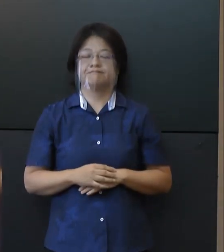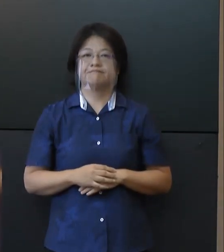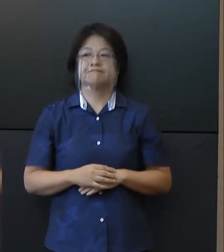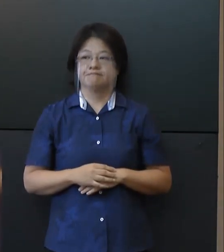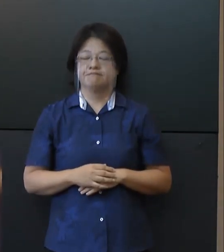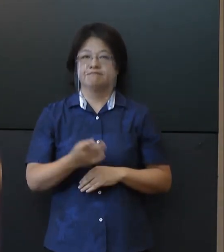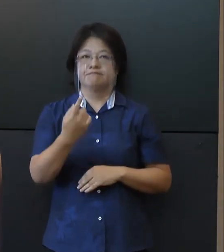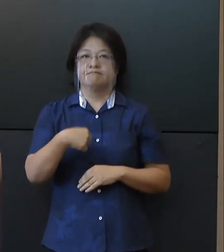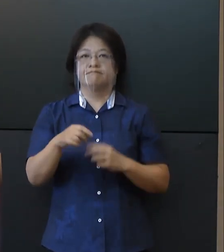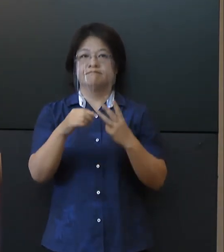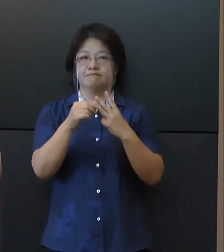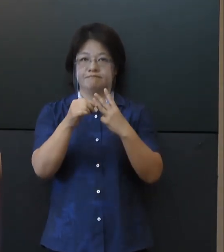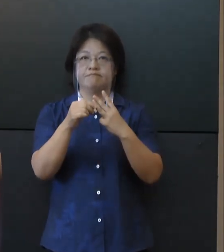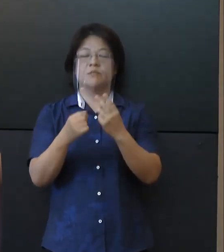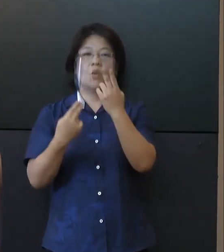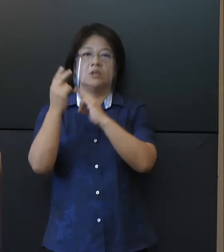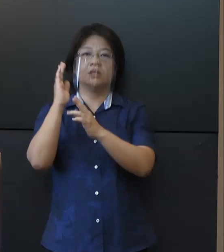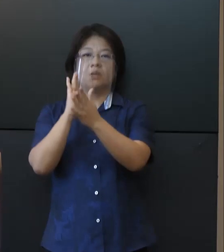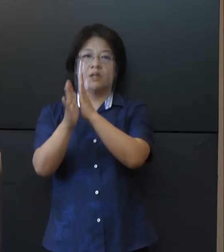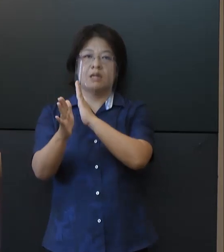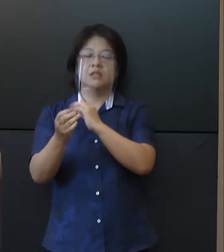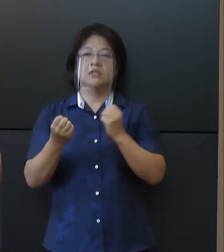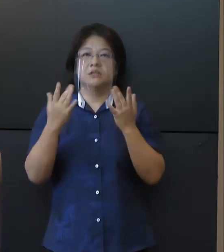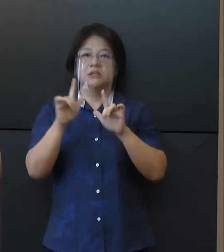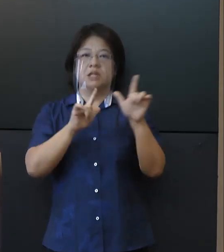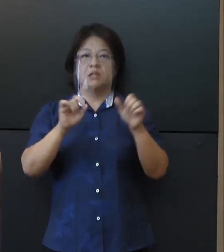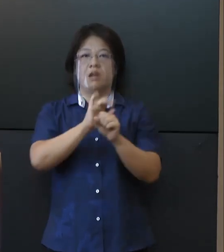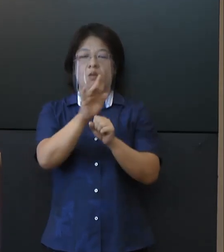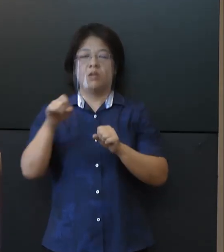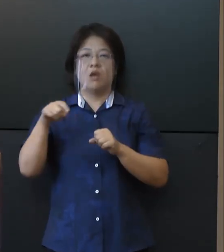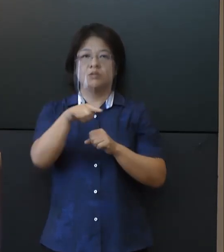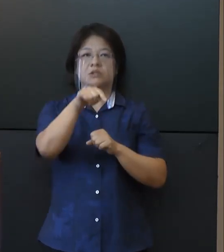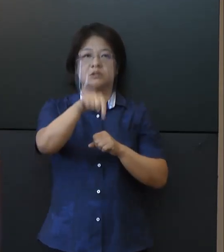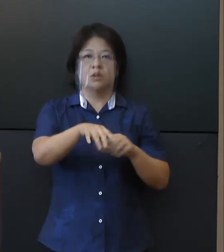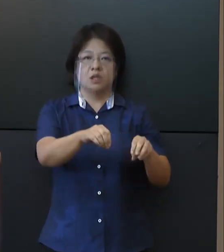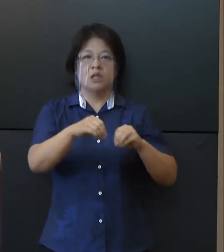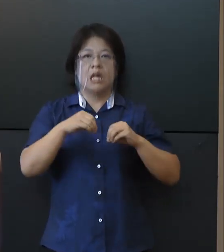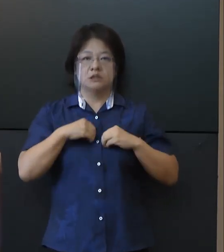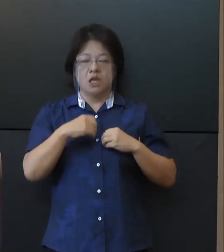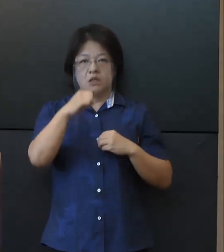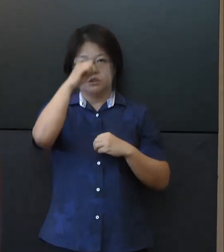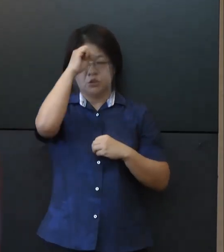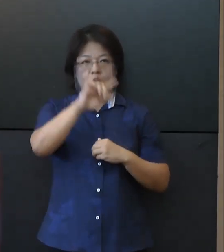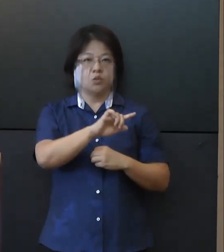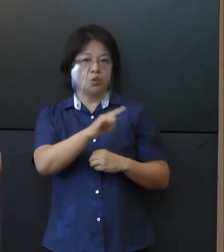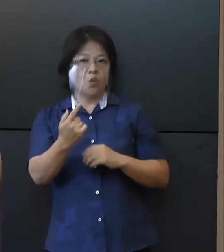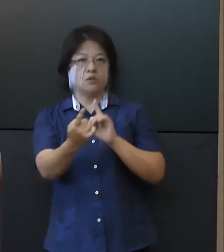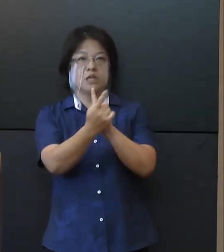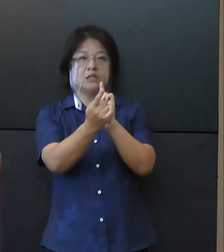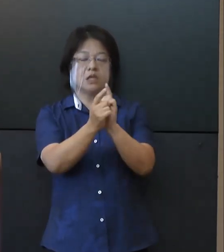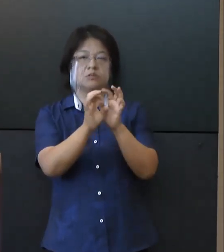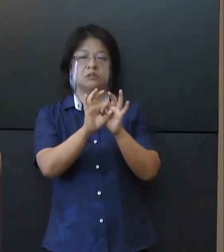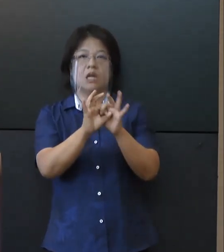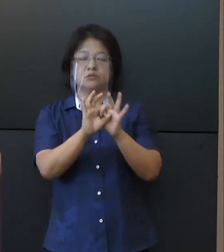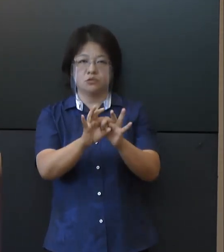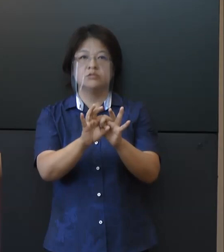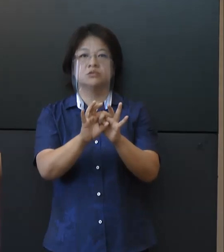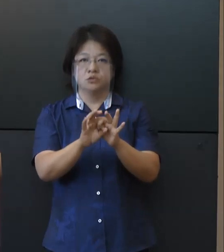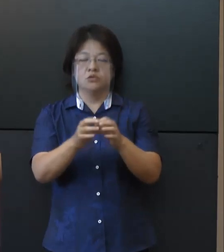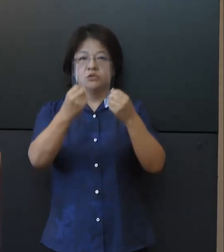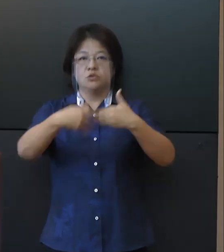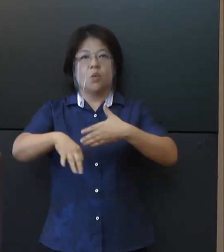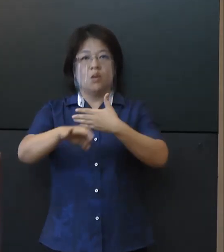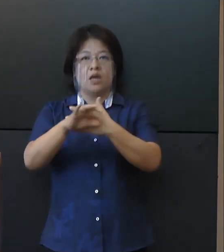3つ目に、沖縄県新型コロナウイルス感染症等対策に関する条